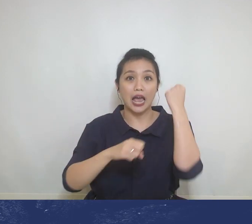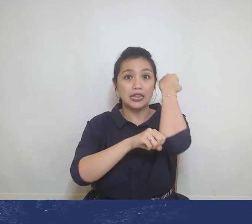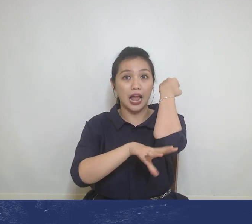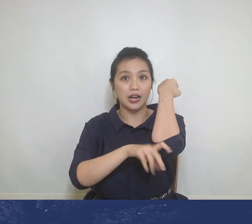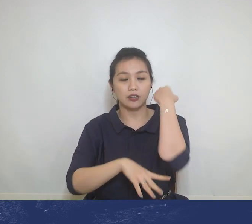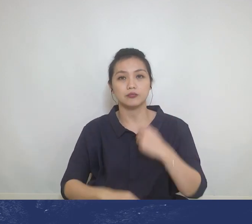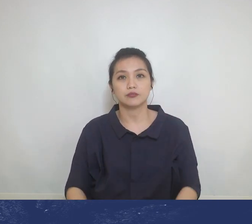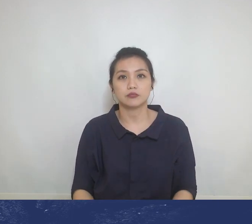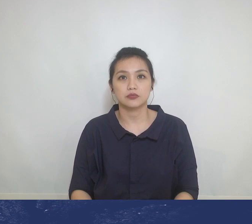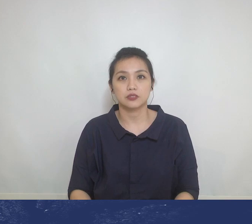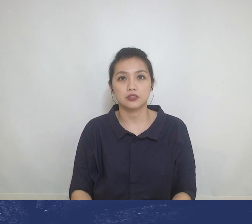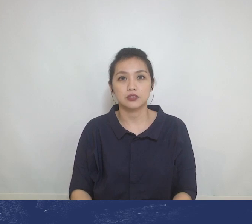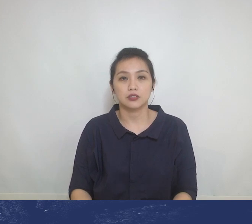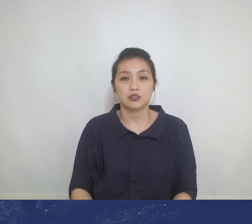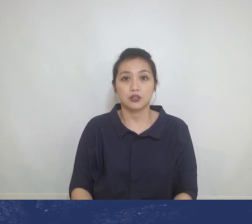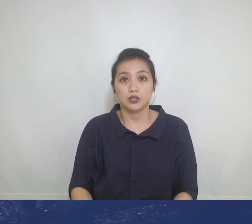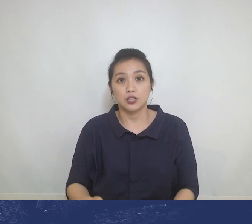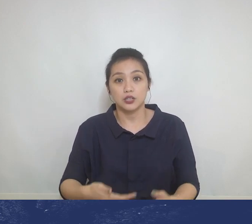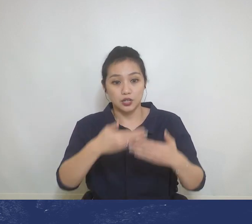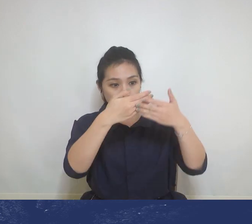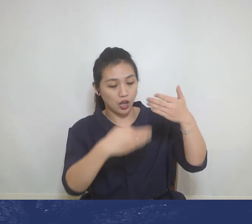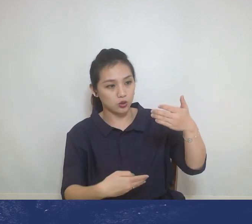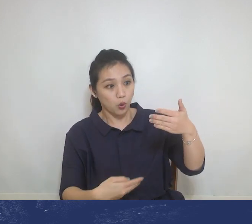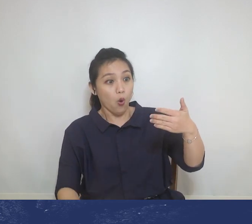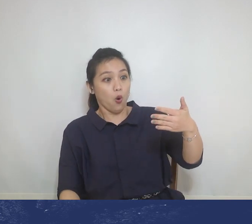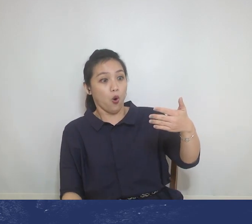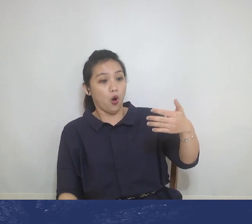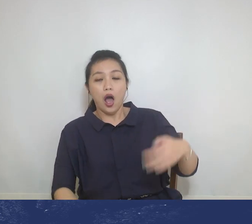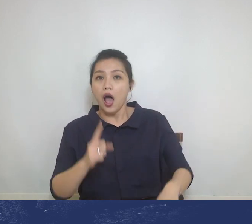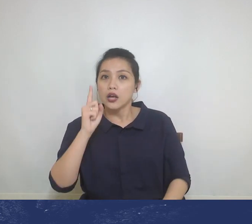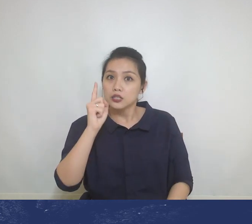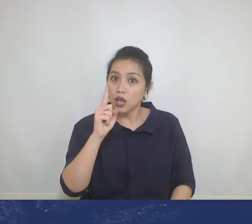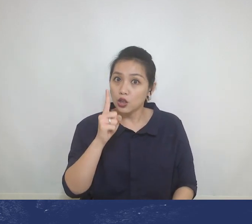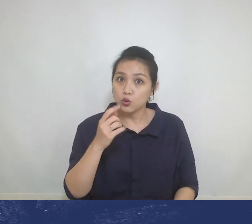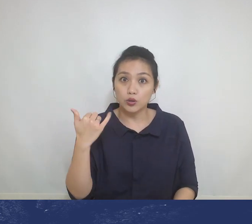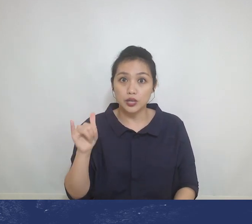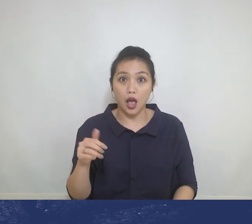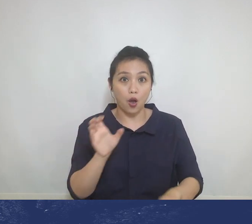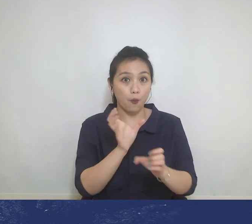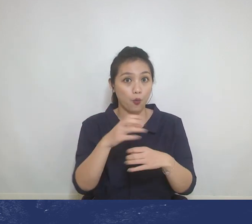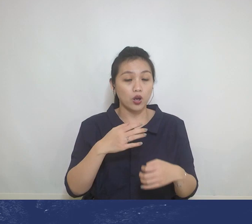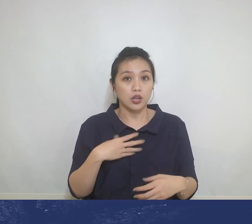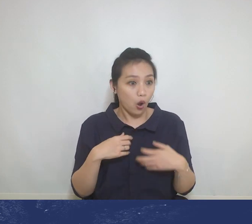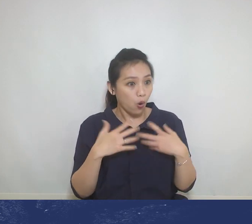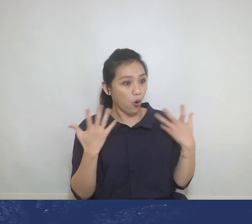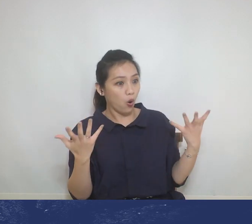darah dan ternyata ada satu angka yang sangat mengejutkan yang buat saya itu